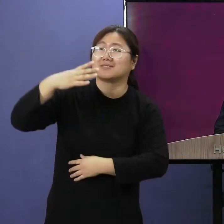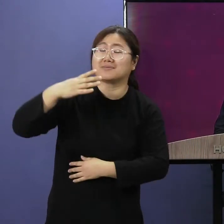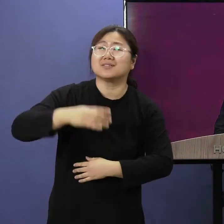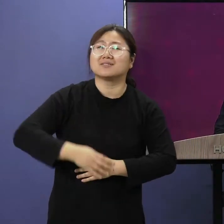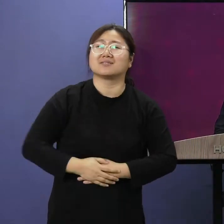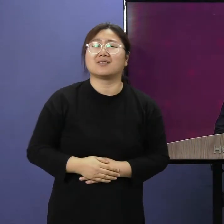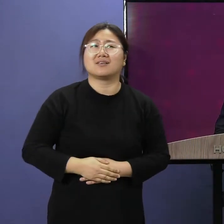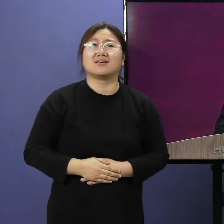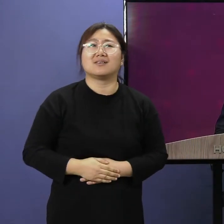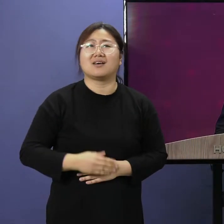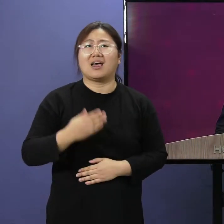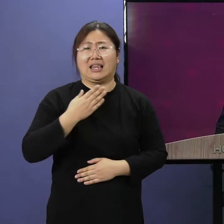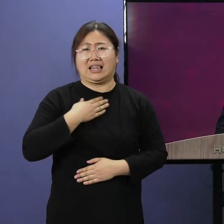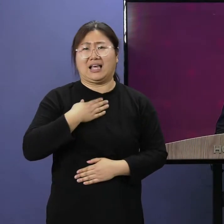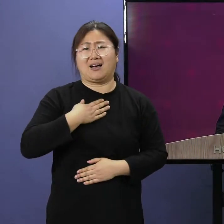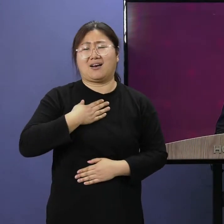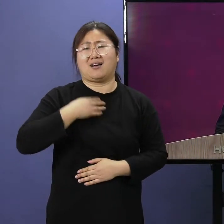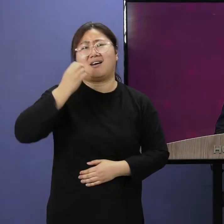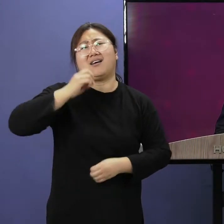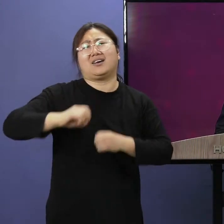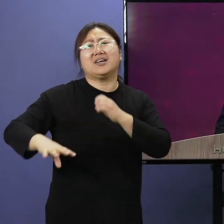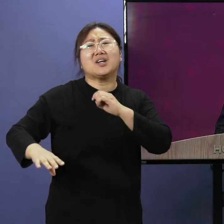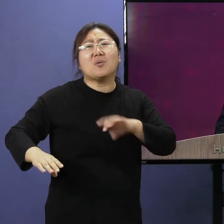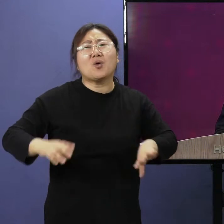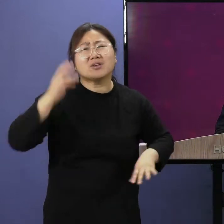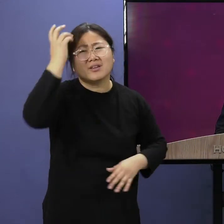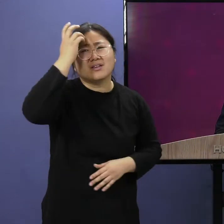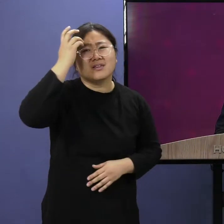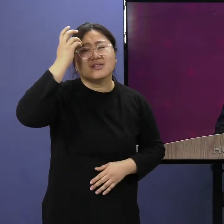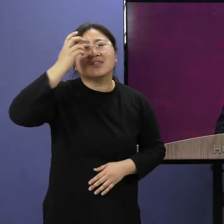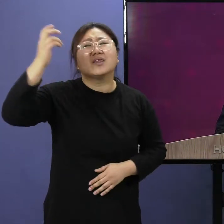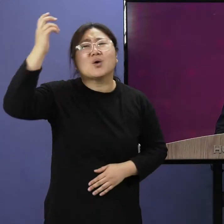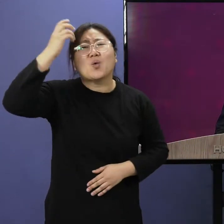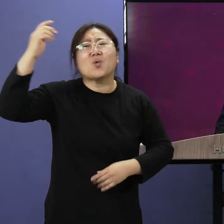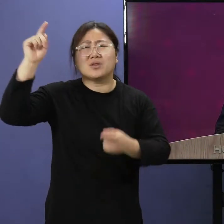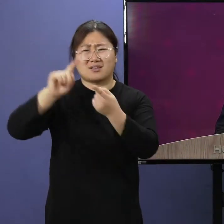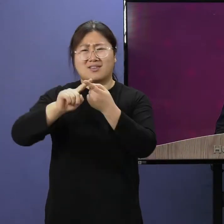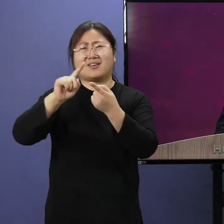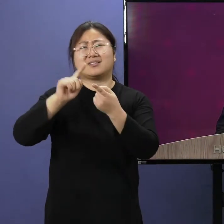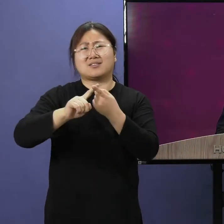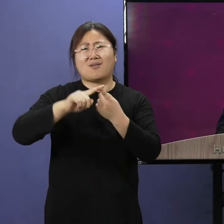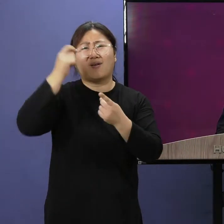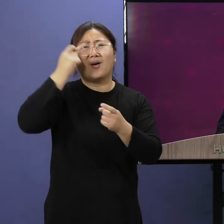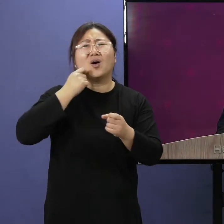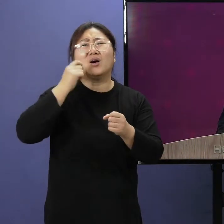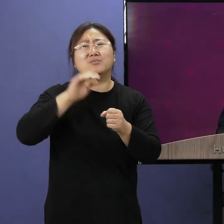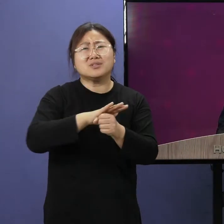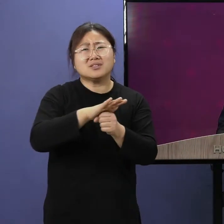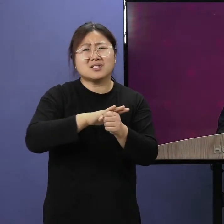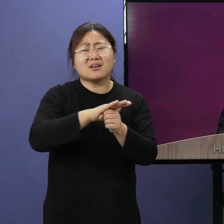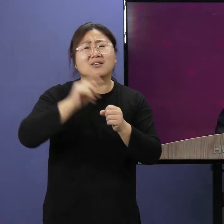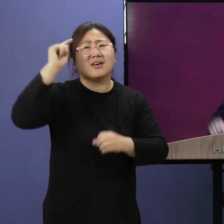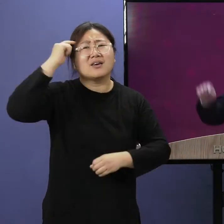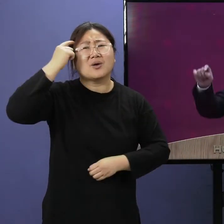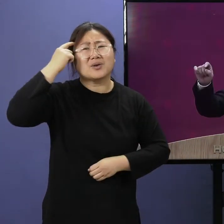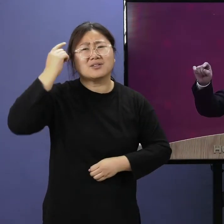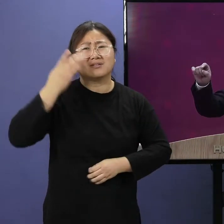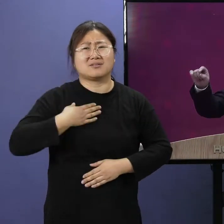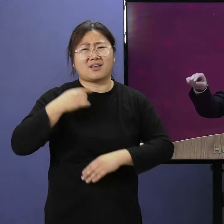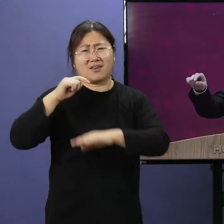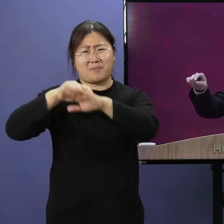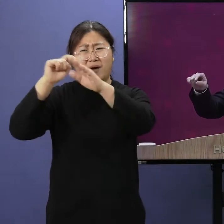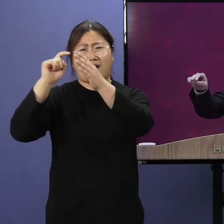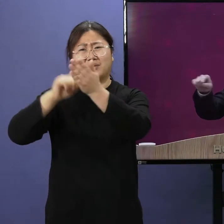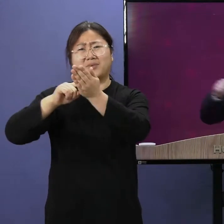내가 잃어버린 영혼에 대한 안타까워하는, 불쌍히 여기는 나의 마음이야 라고 하시면서 그 마음을